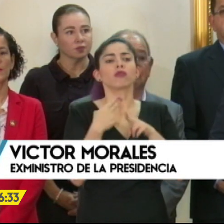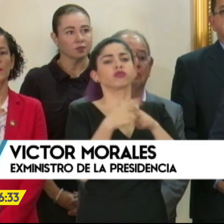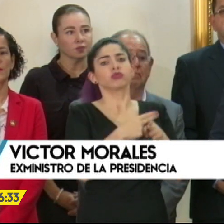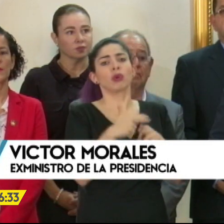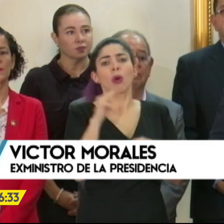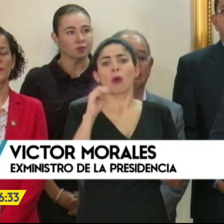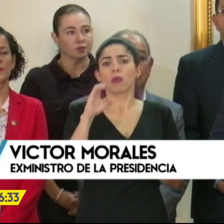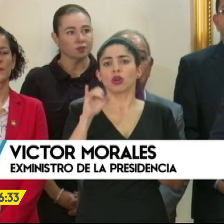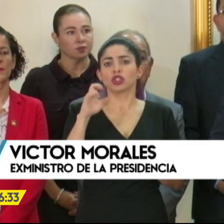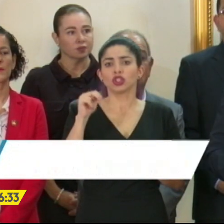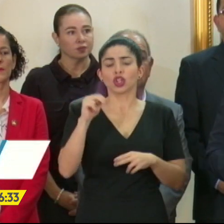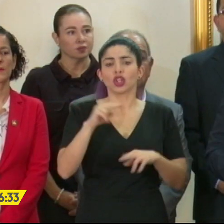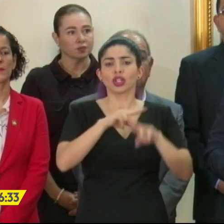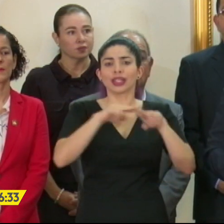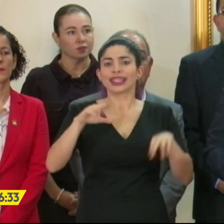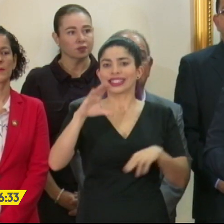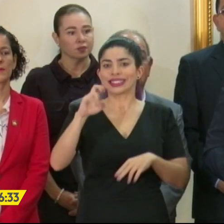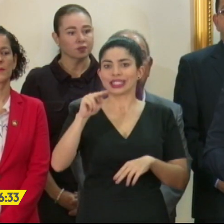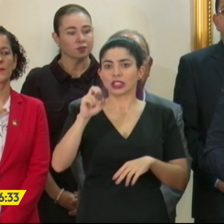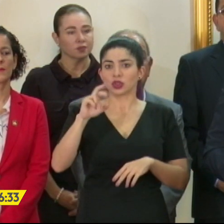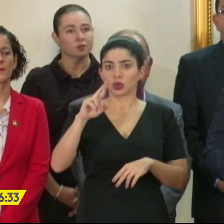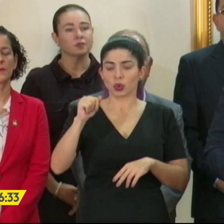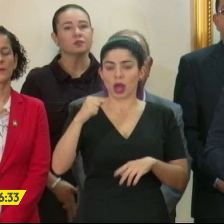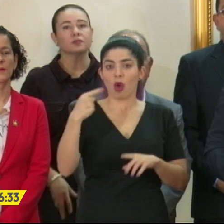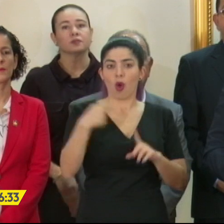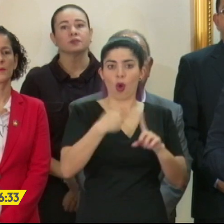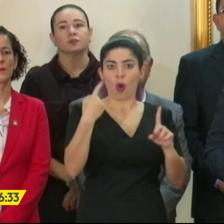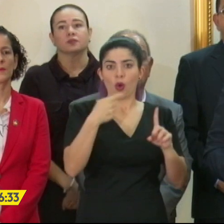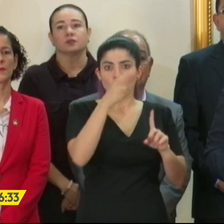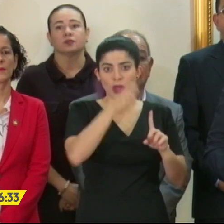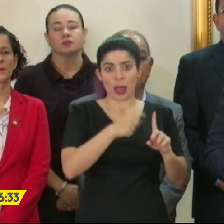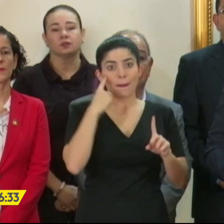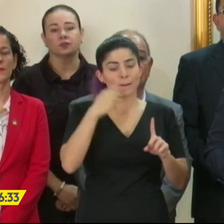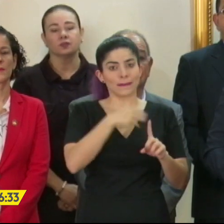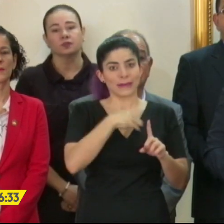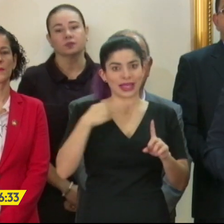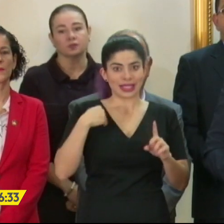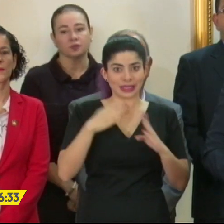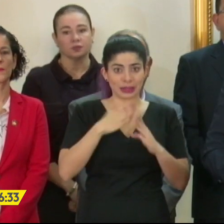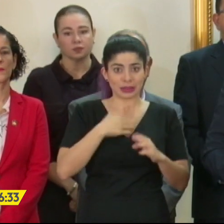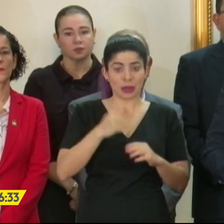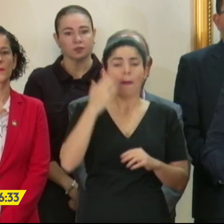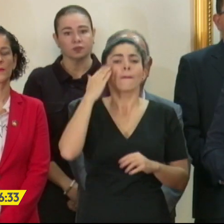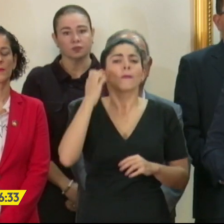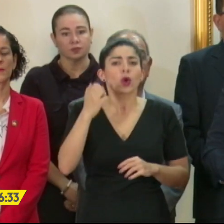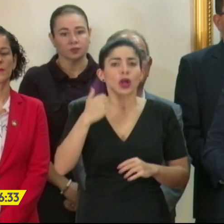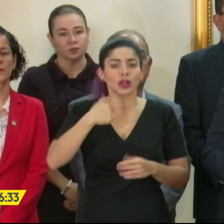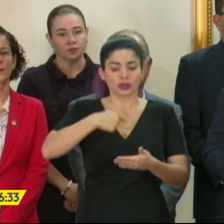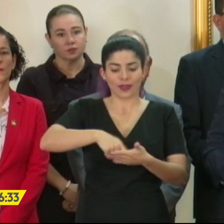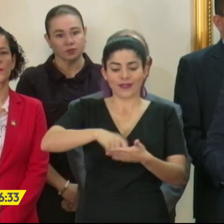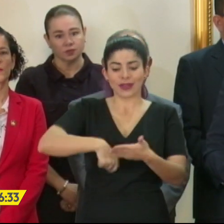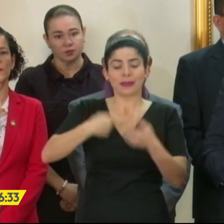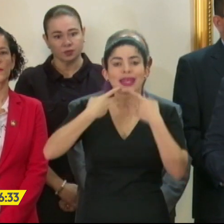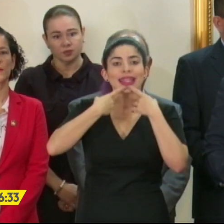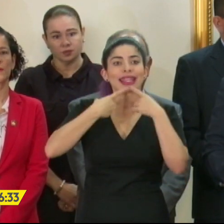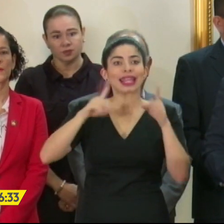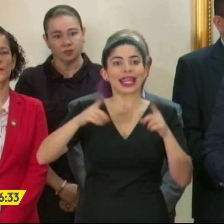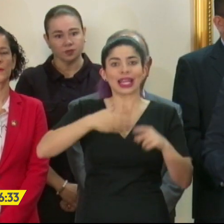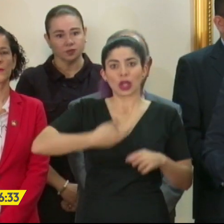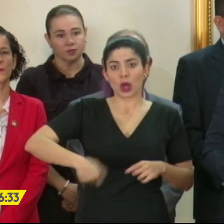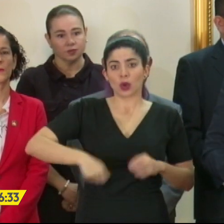como ministro de Gobierno, esencialmente por haber firmado el decreto ejecutivo